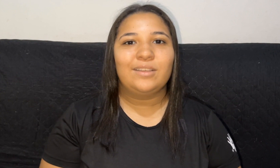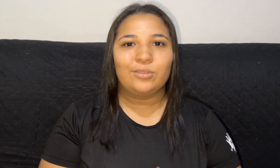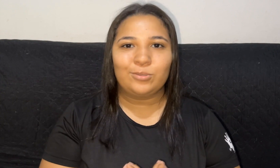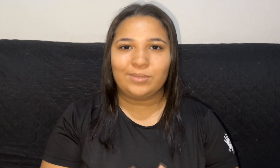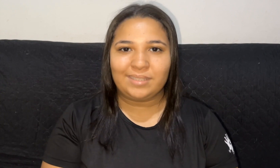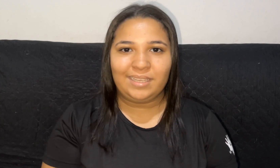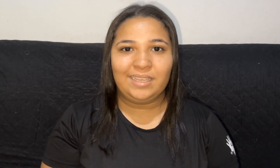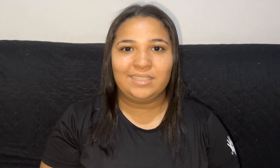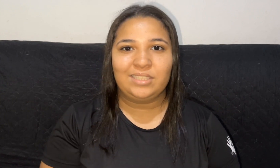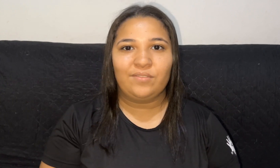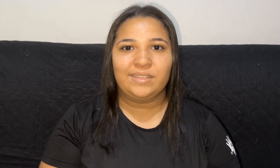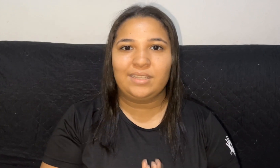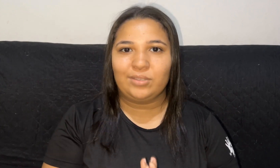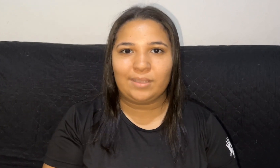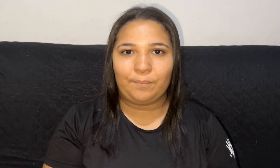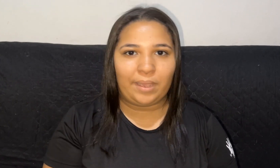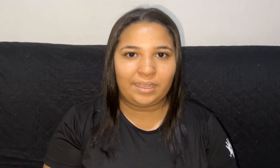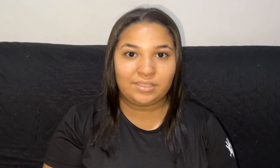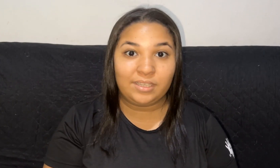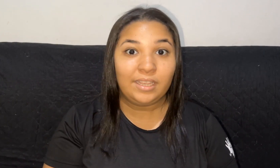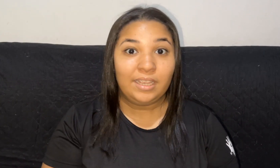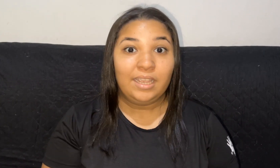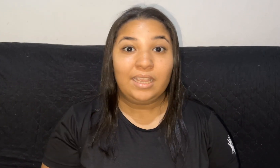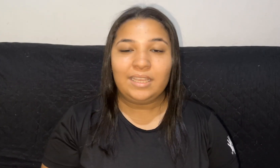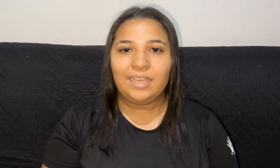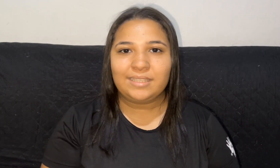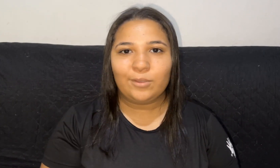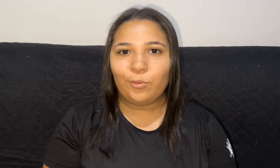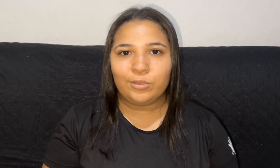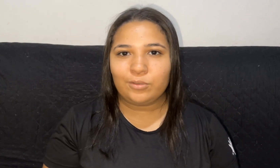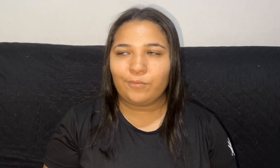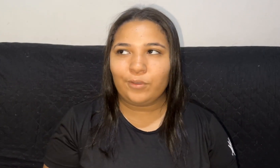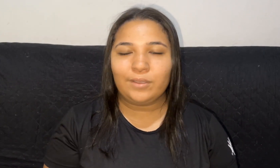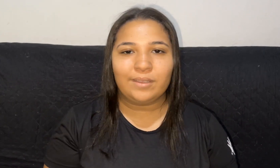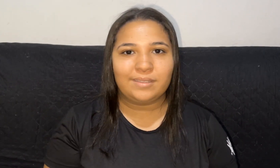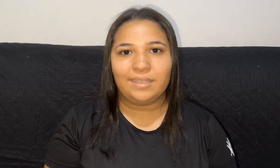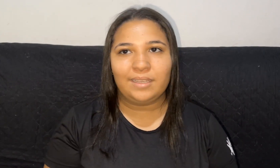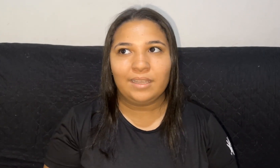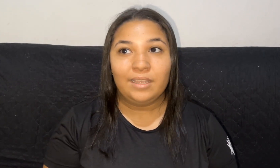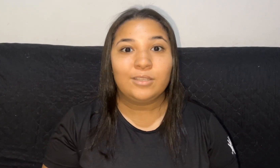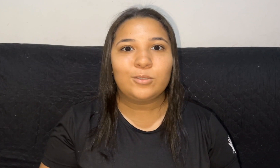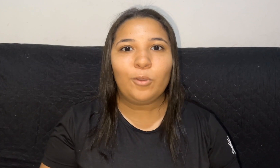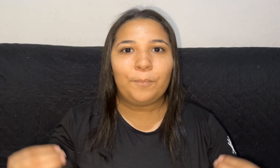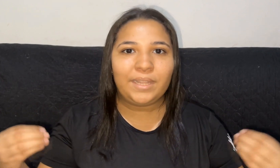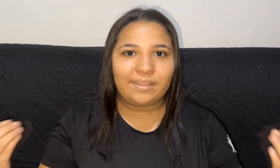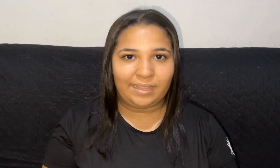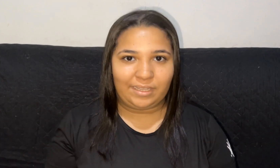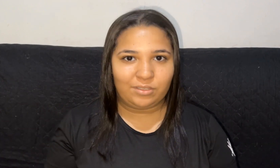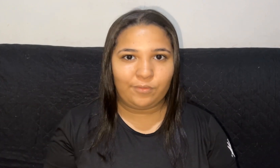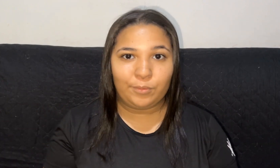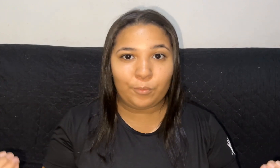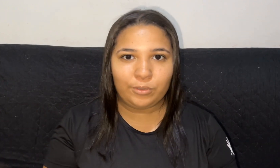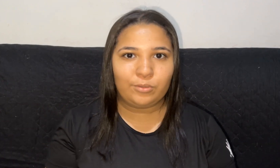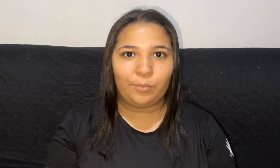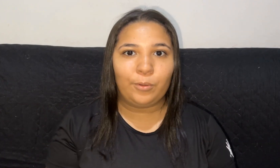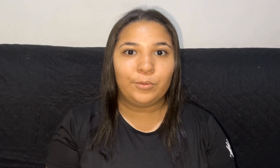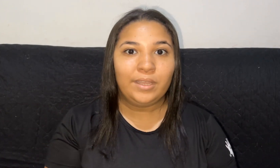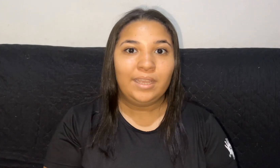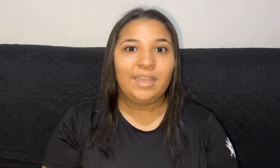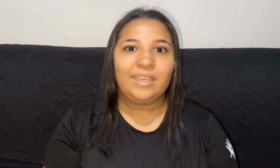nosso sim, a gente fazer a nossa parte. E esse curso foi, assim, surpreendente, foi muito bom e